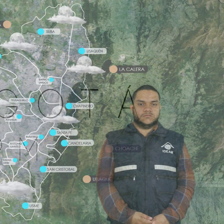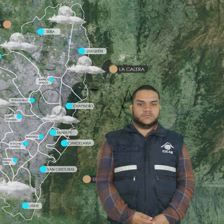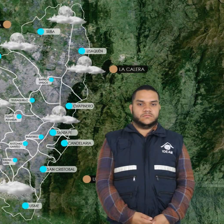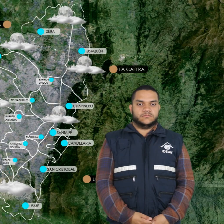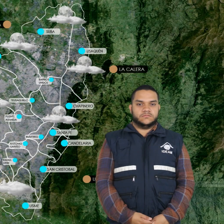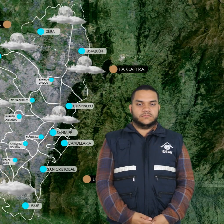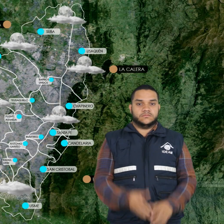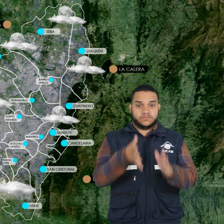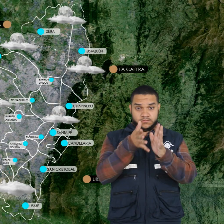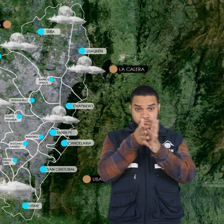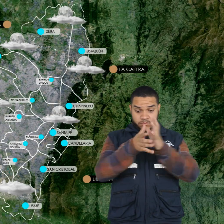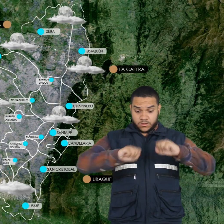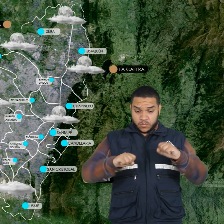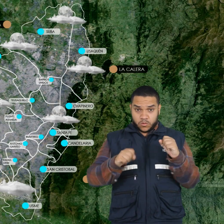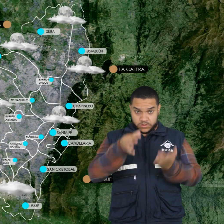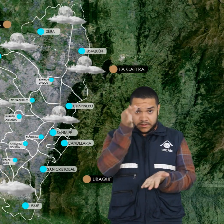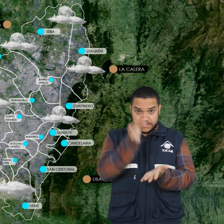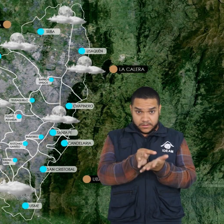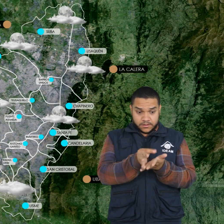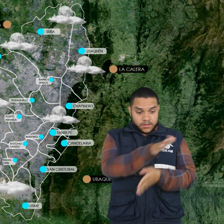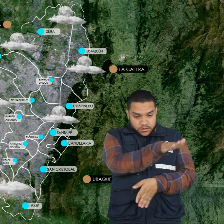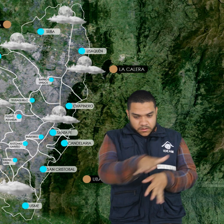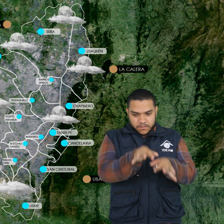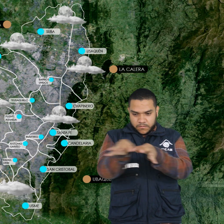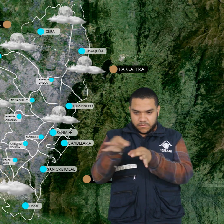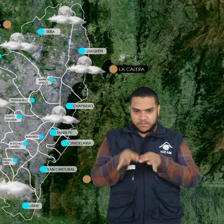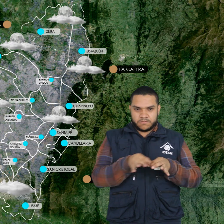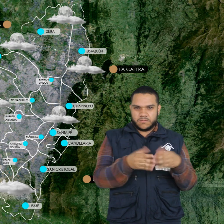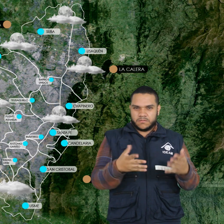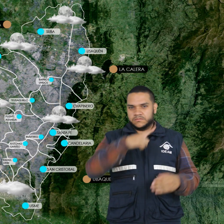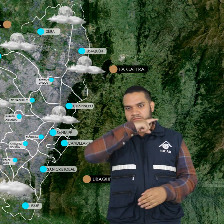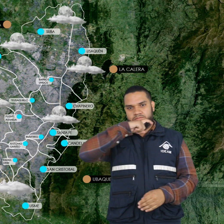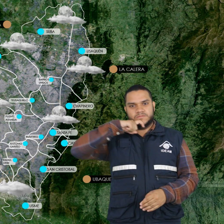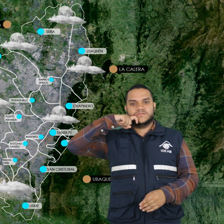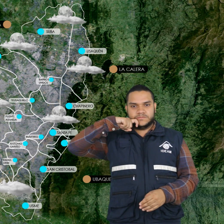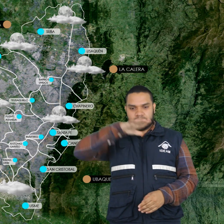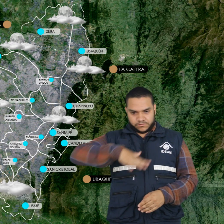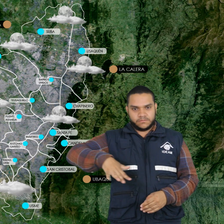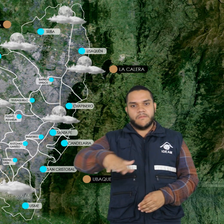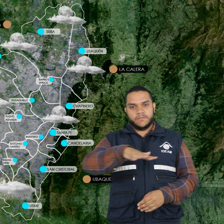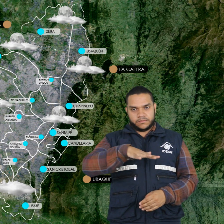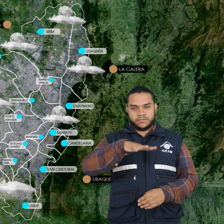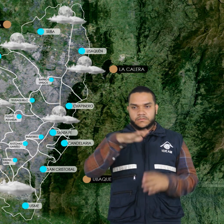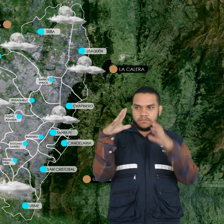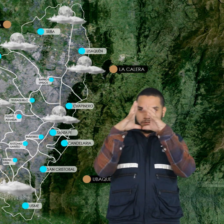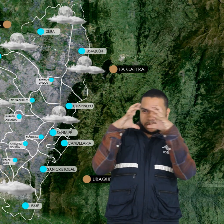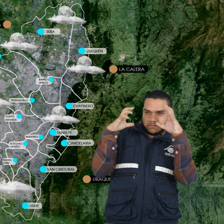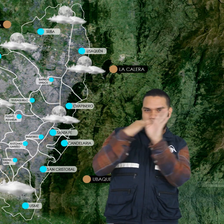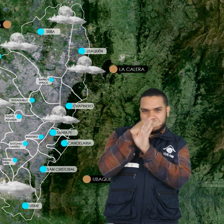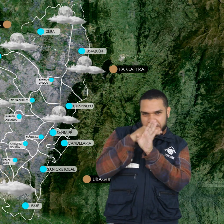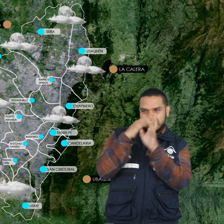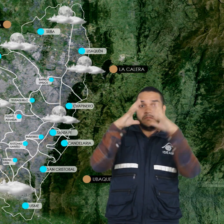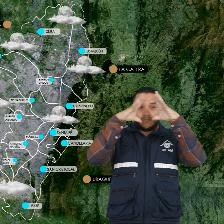El pronóstico para la capital y la sabana nos anticipa predominio de tiempo seco en gran parte del área, con cielo entre parcialmente nublado